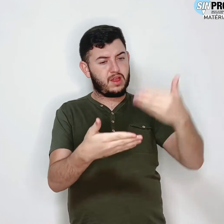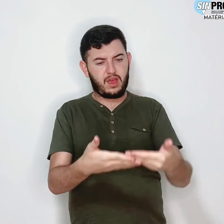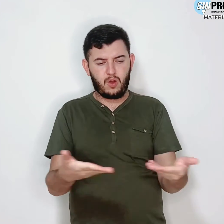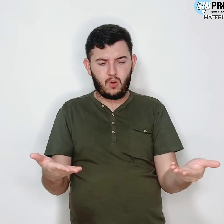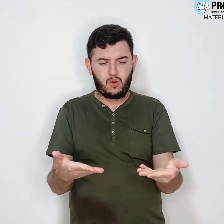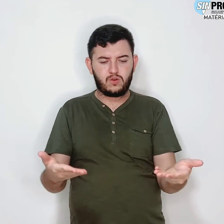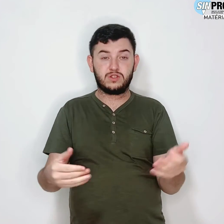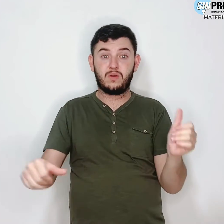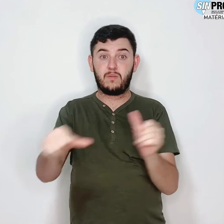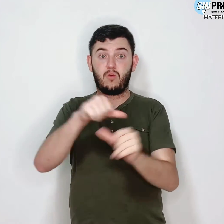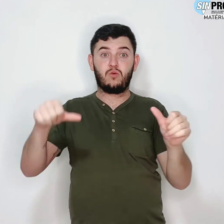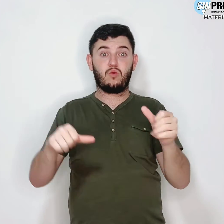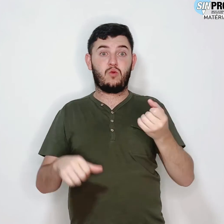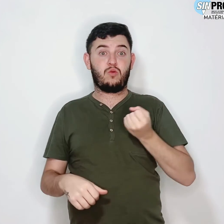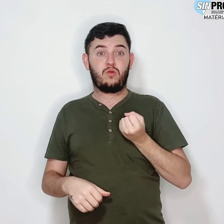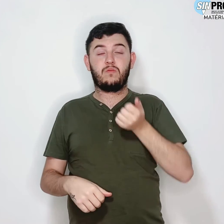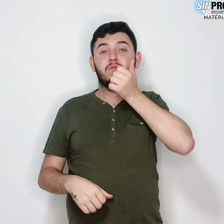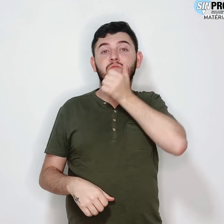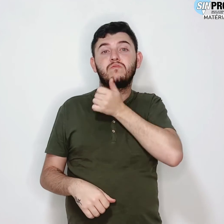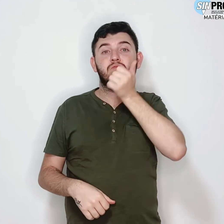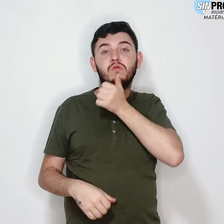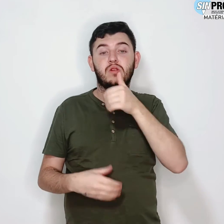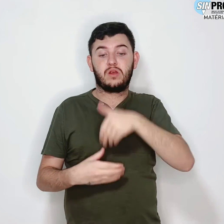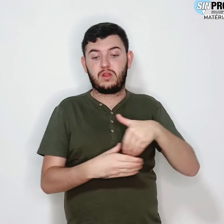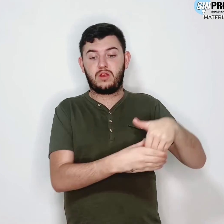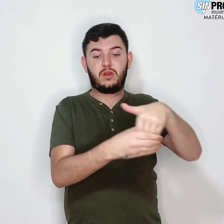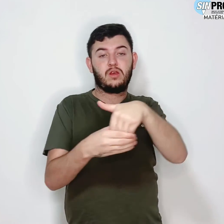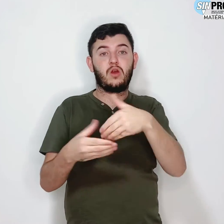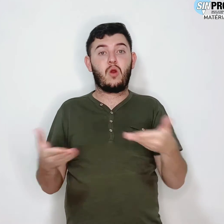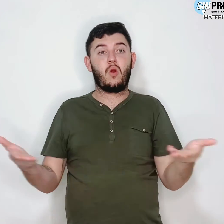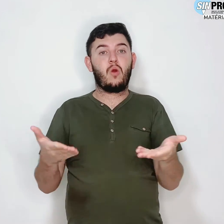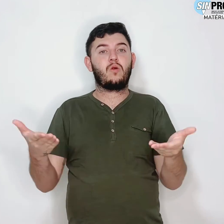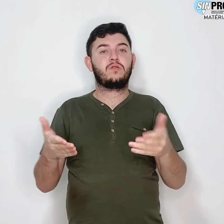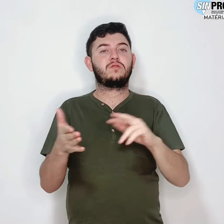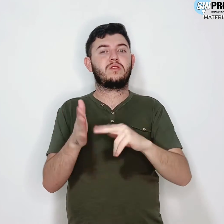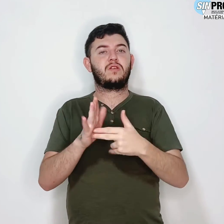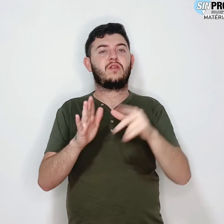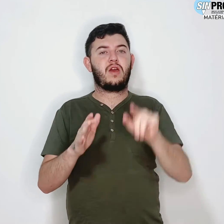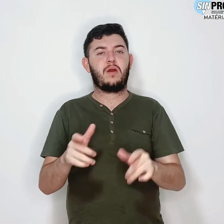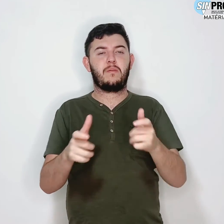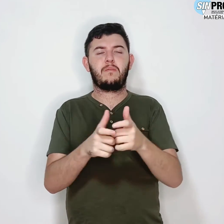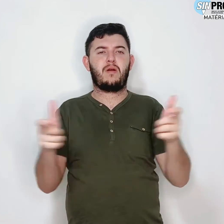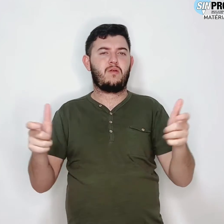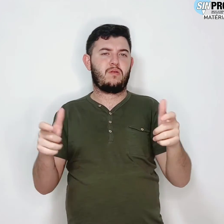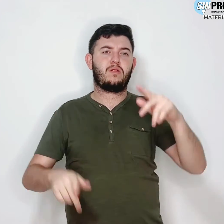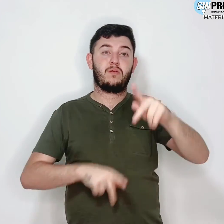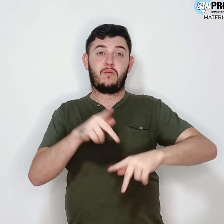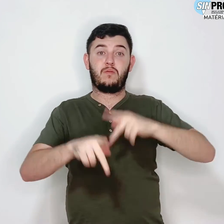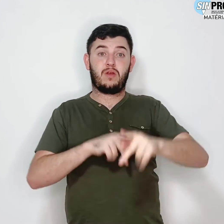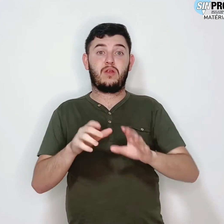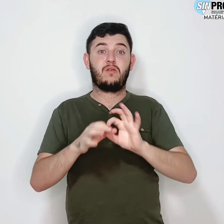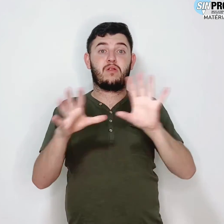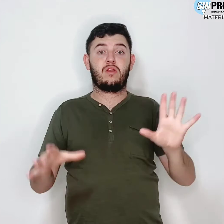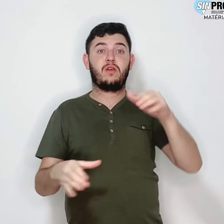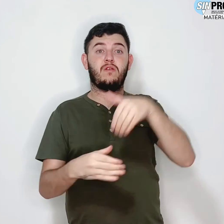que hoje representa mais da metade da população apta a votar,